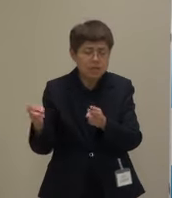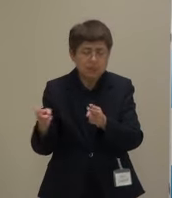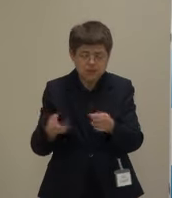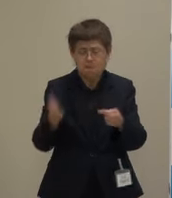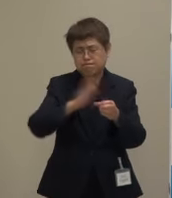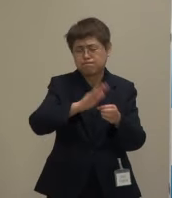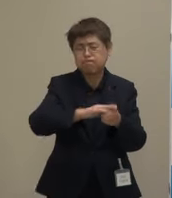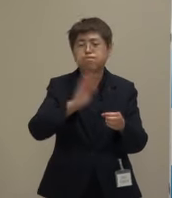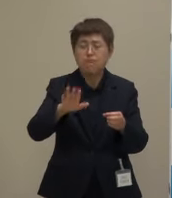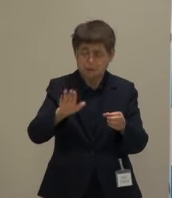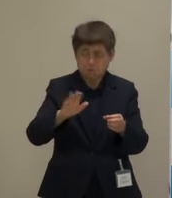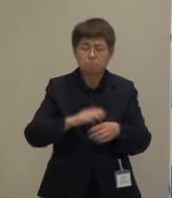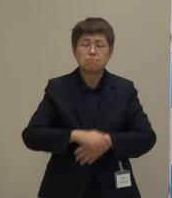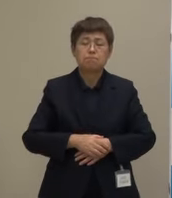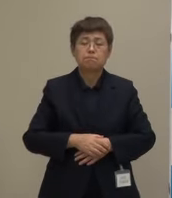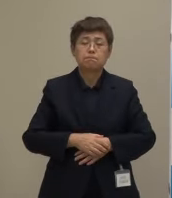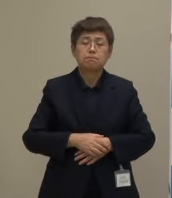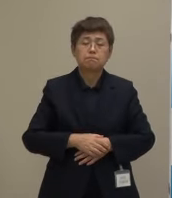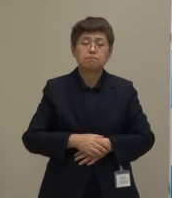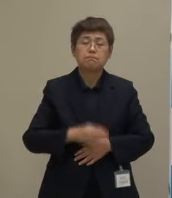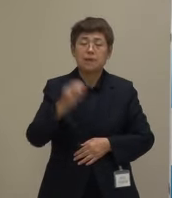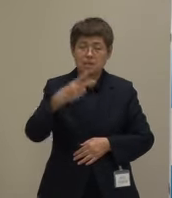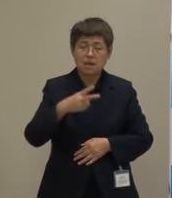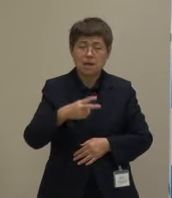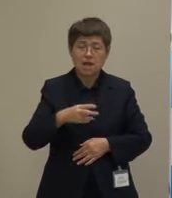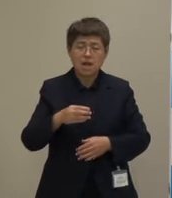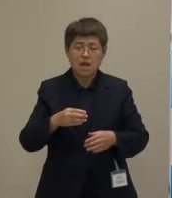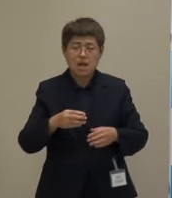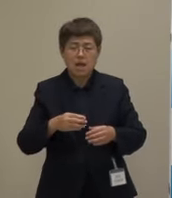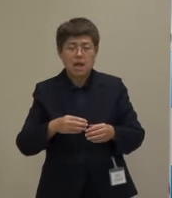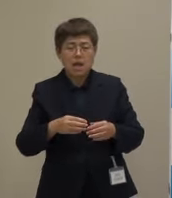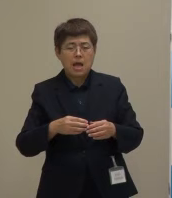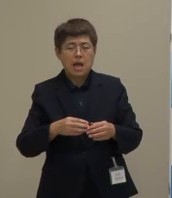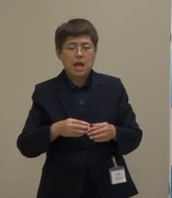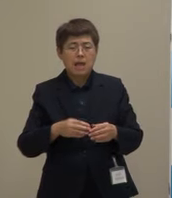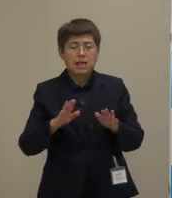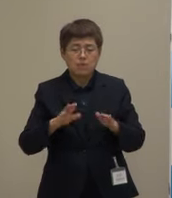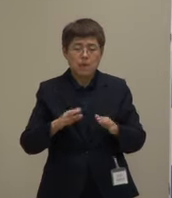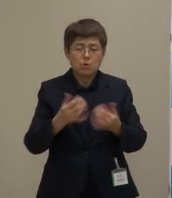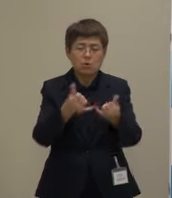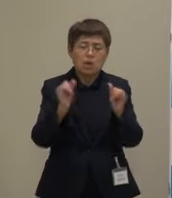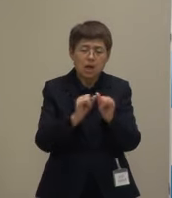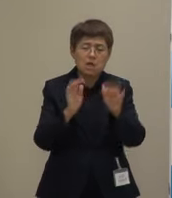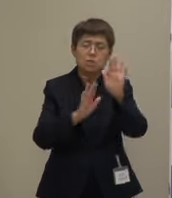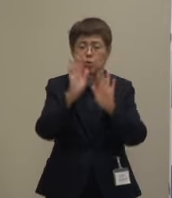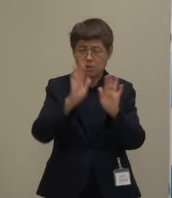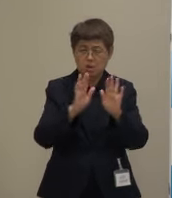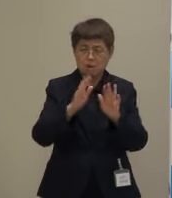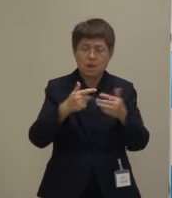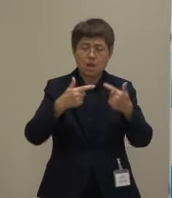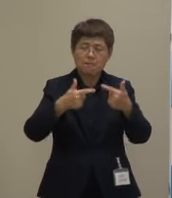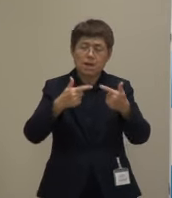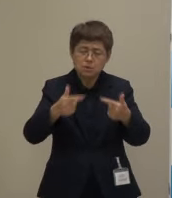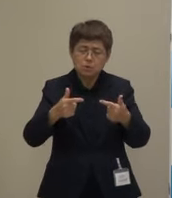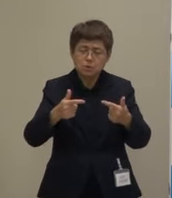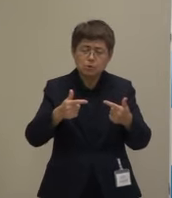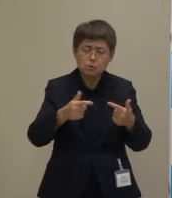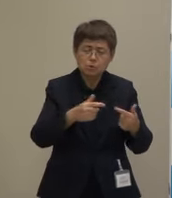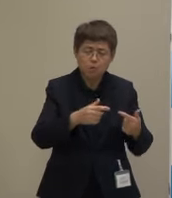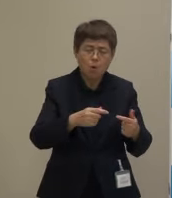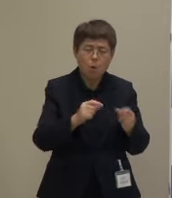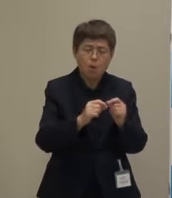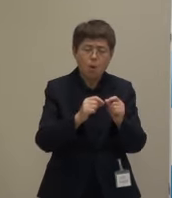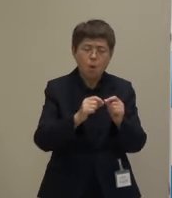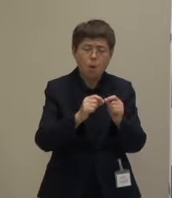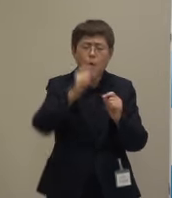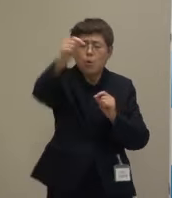り込まれていること、また、現下の社会情勢では困難なバスの走行距